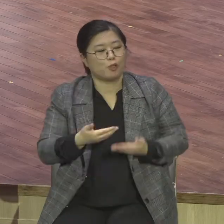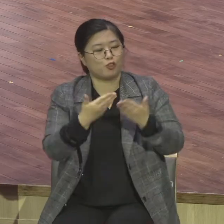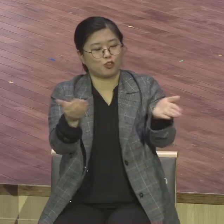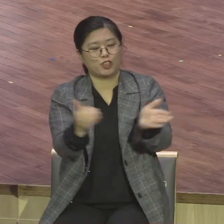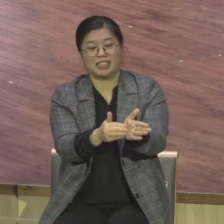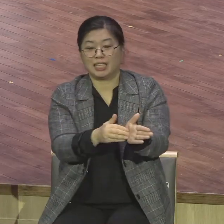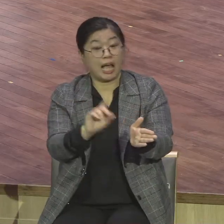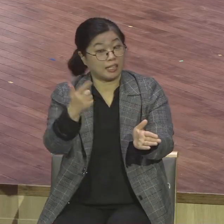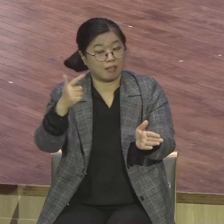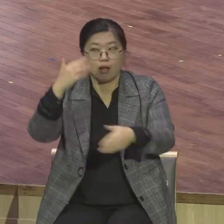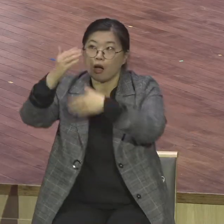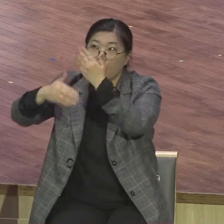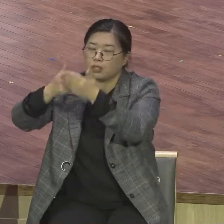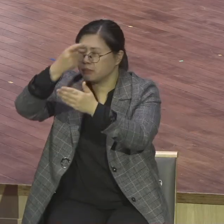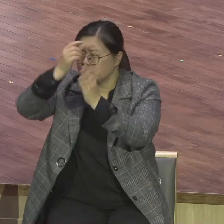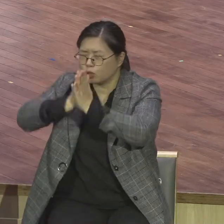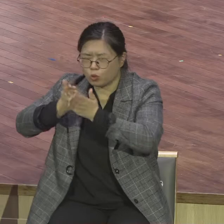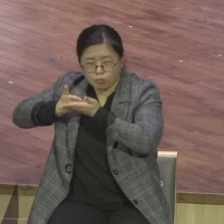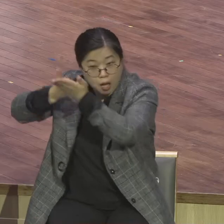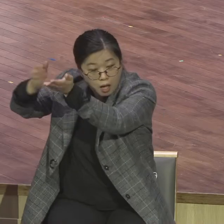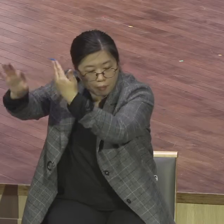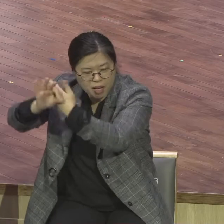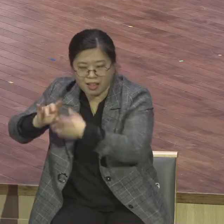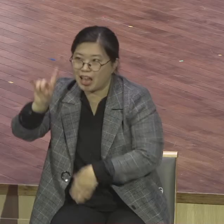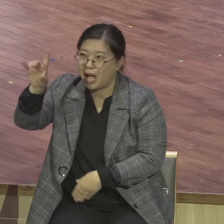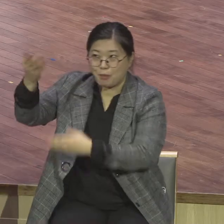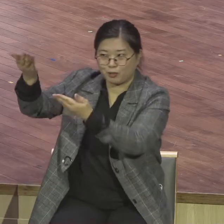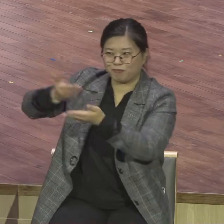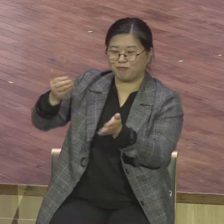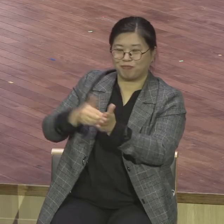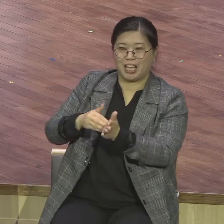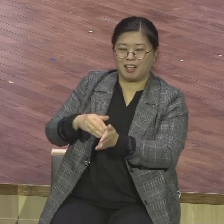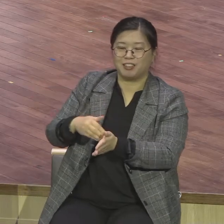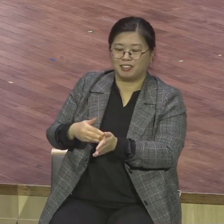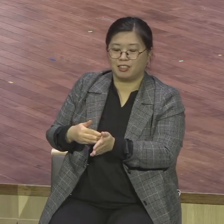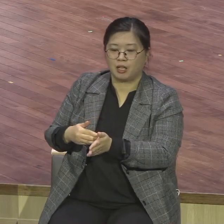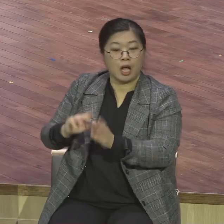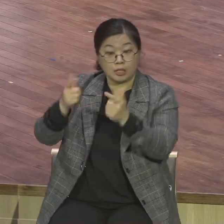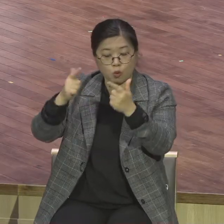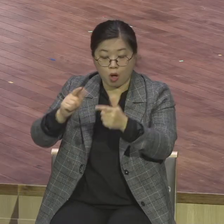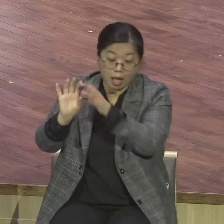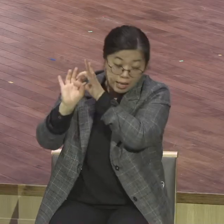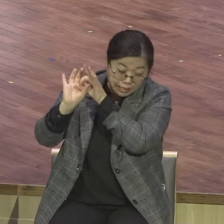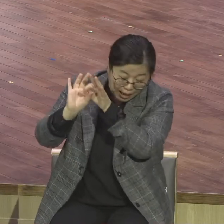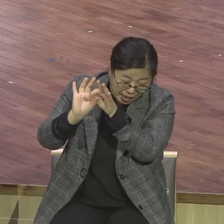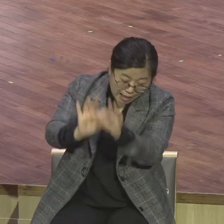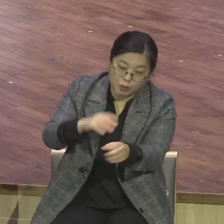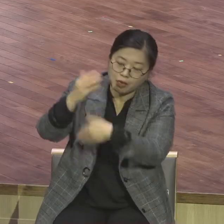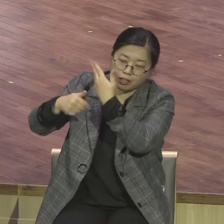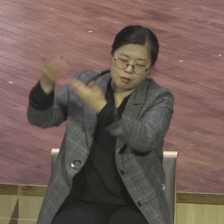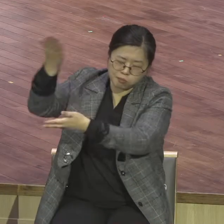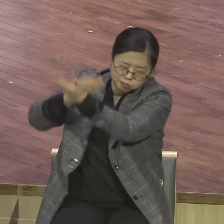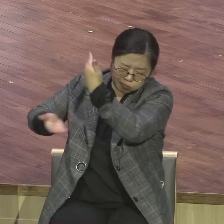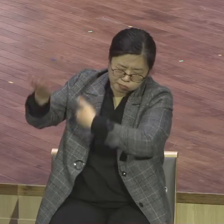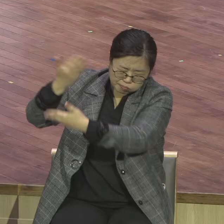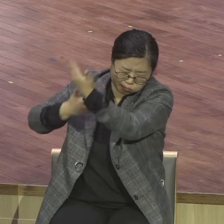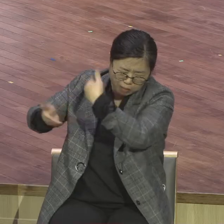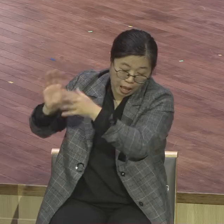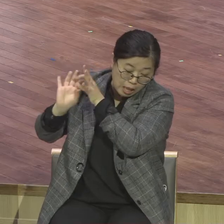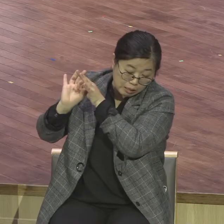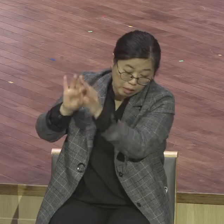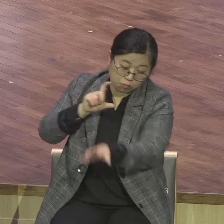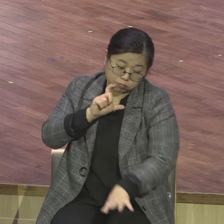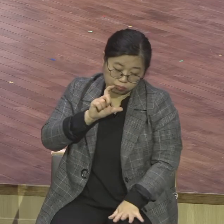얼마나 하나님이 좋으신 분인가를 여러분이 다 체험하시길 바랍니다. 사실 이 기도는 구원받은 자에게 주는 뭐